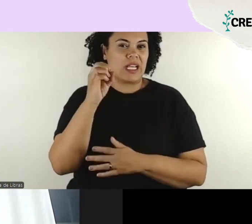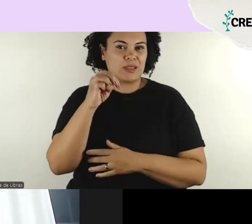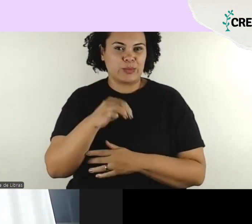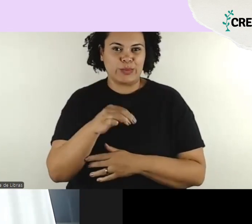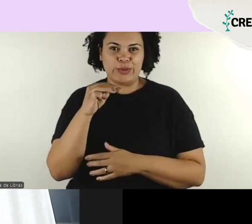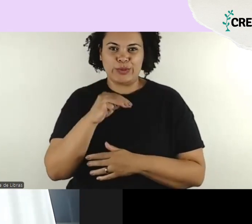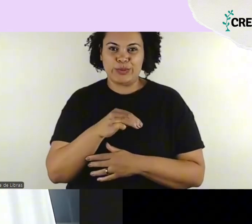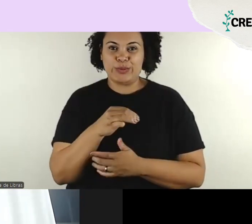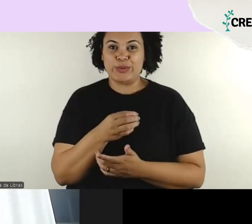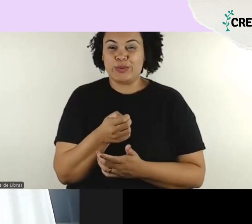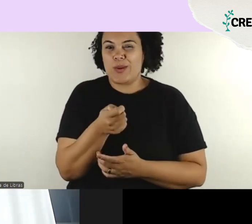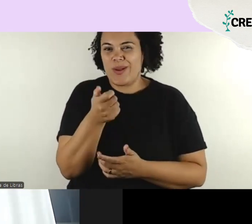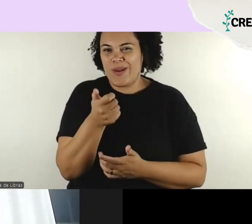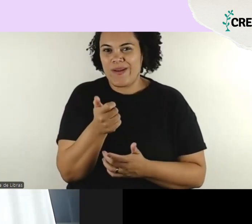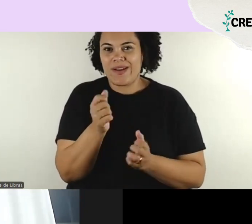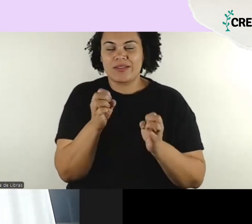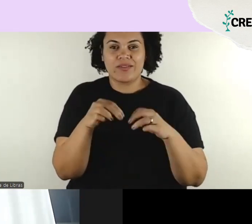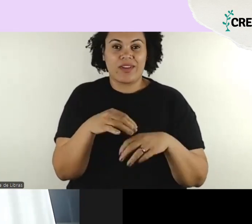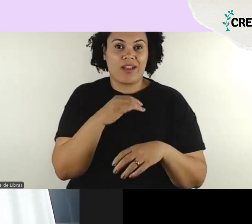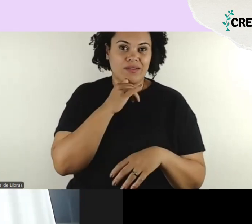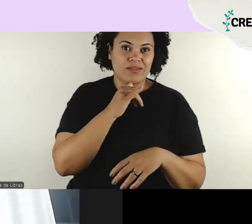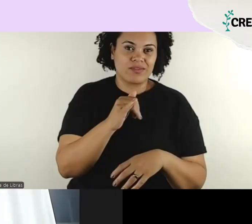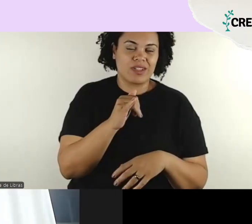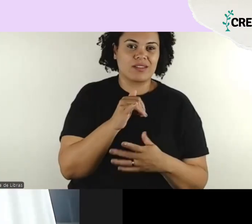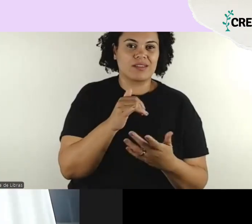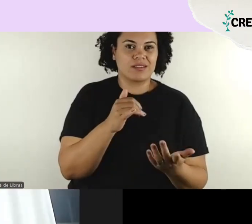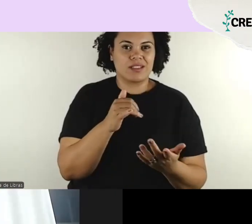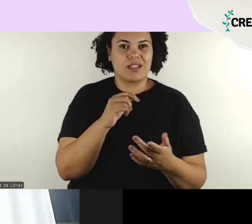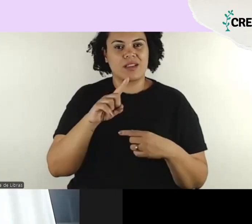te avisa. E depois a gente parte para os